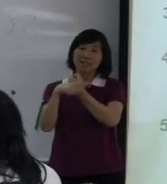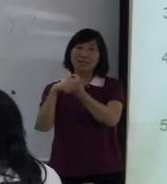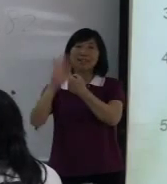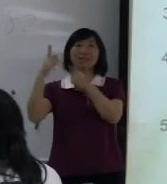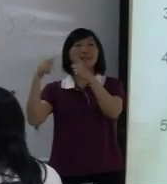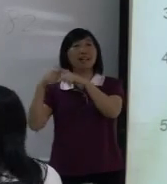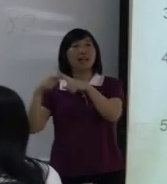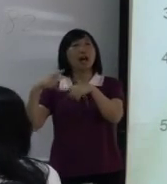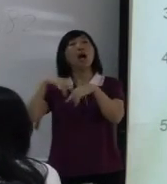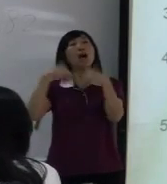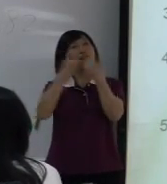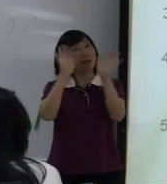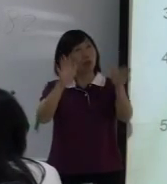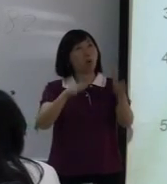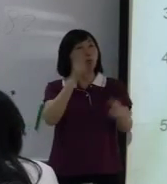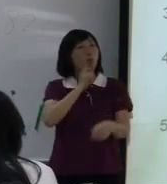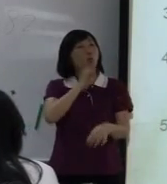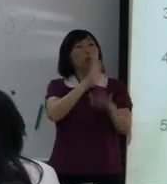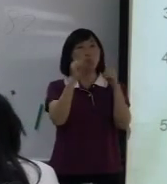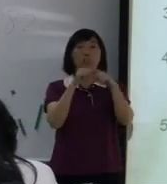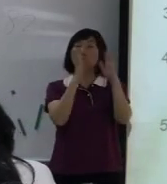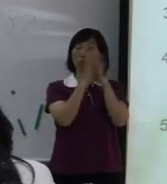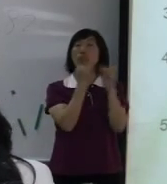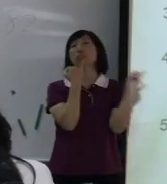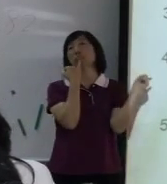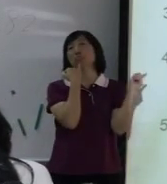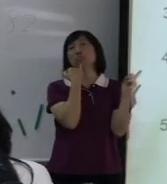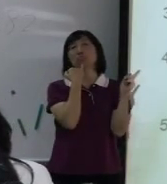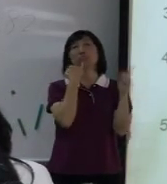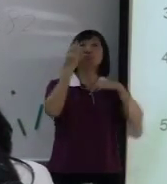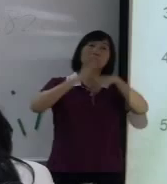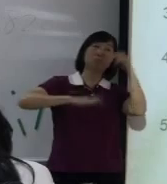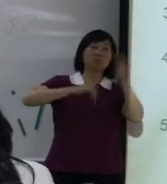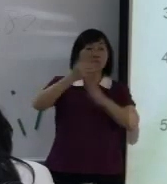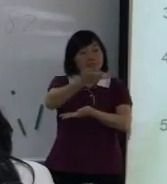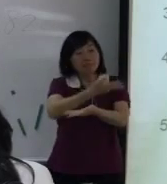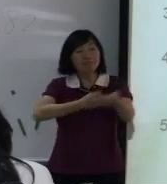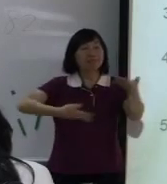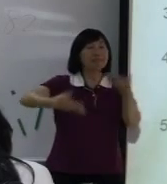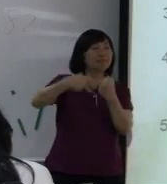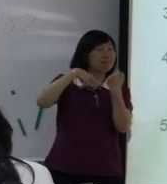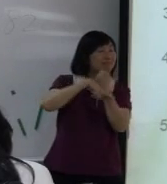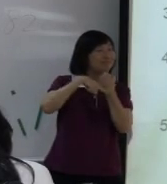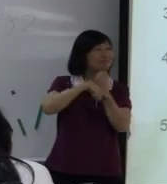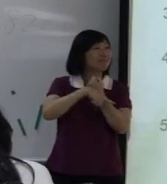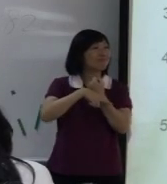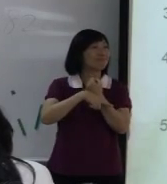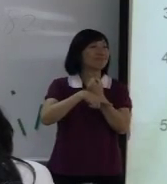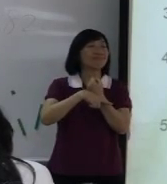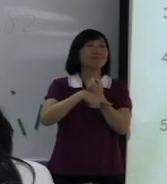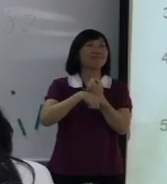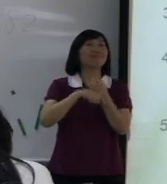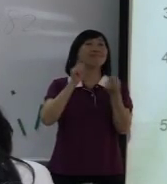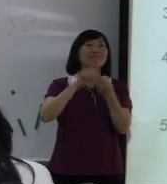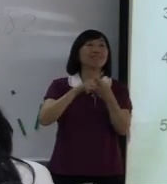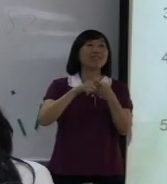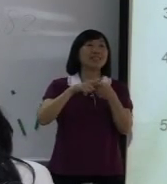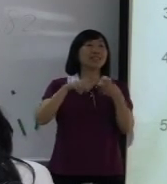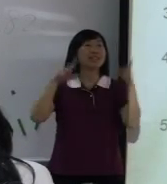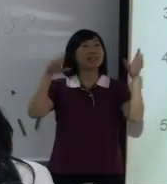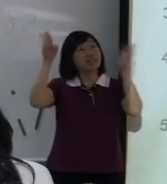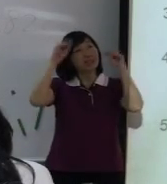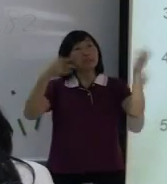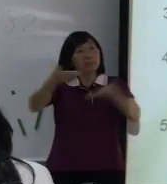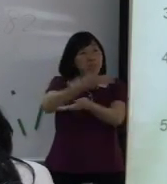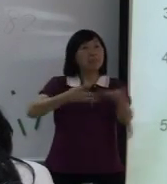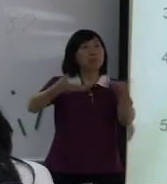好，有兴趣的就大家可以互相交流，互相提供讯息，说不定